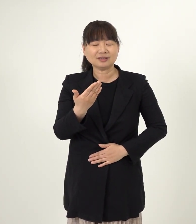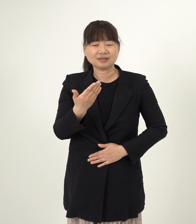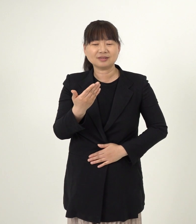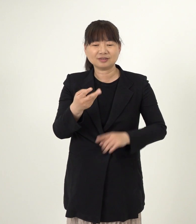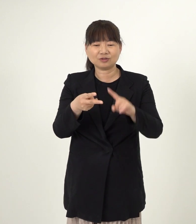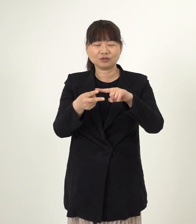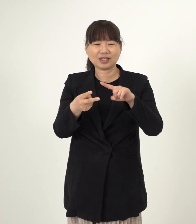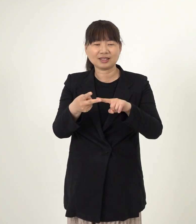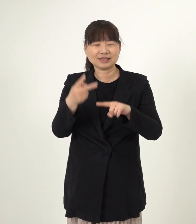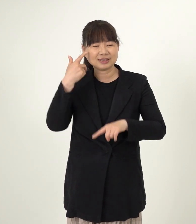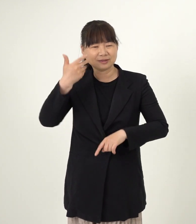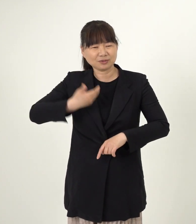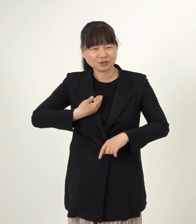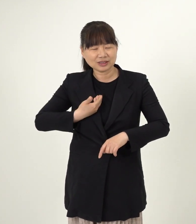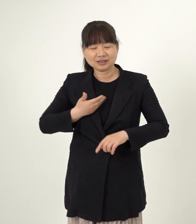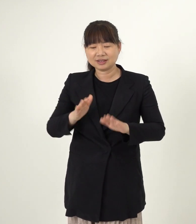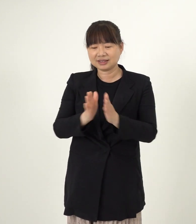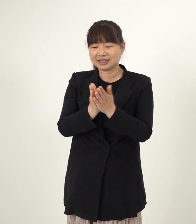있어요.